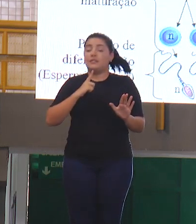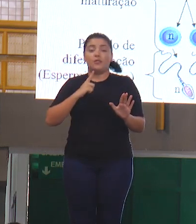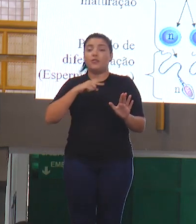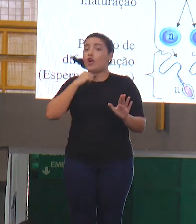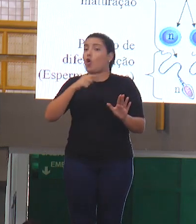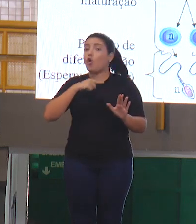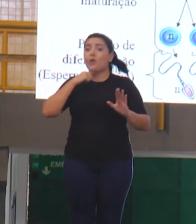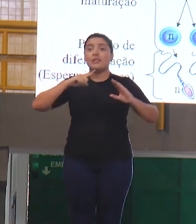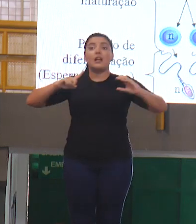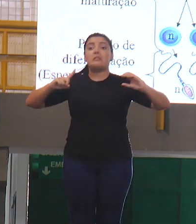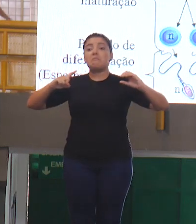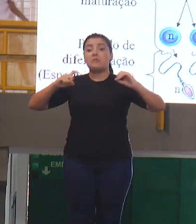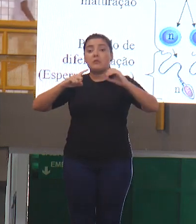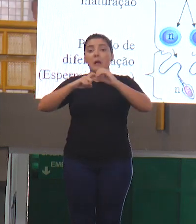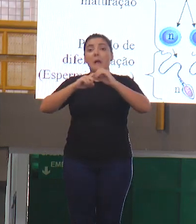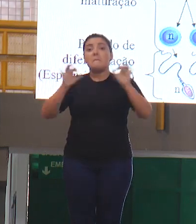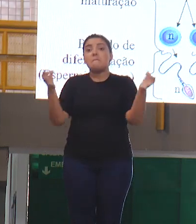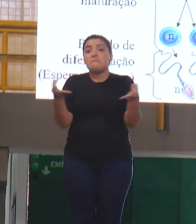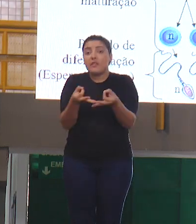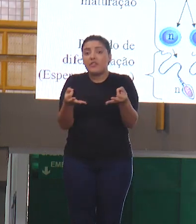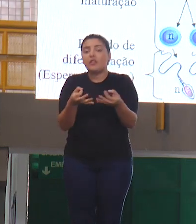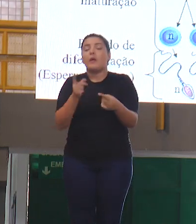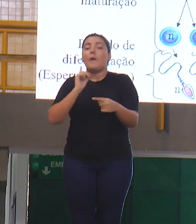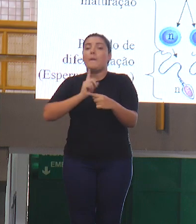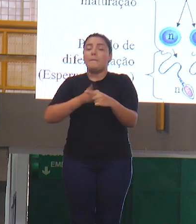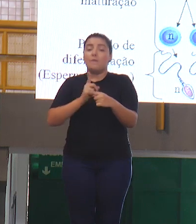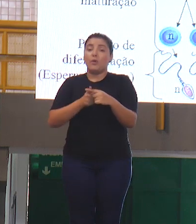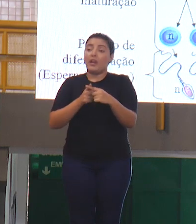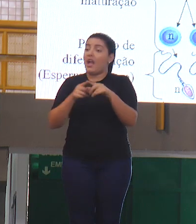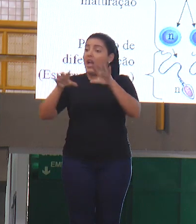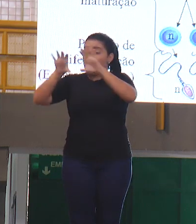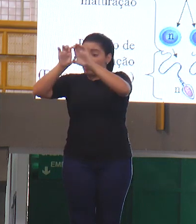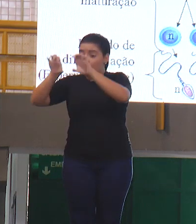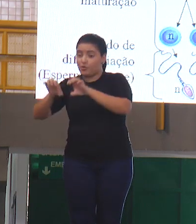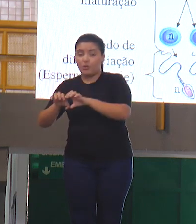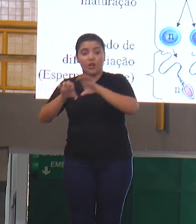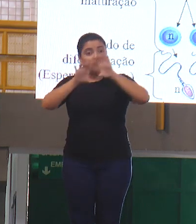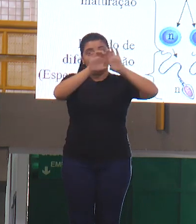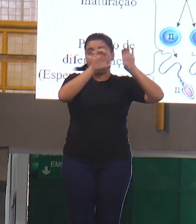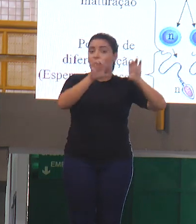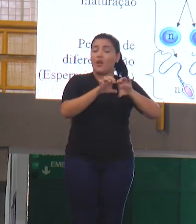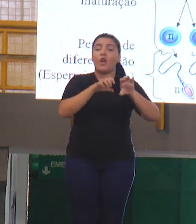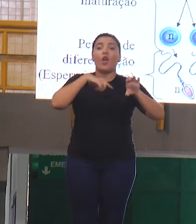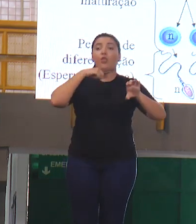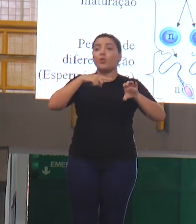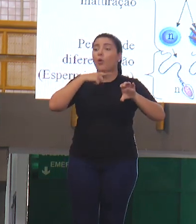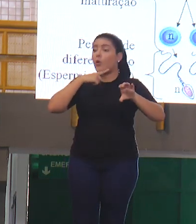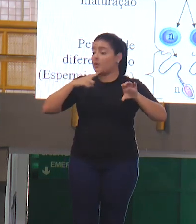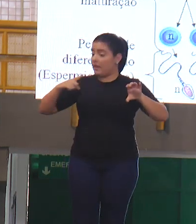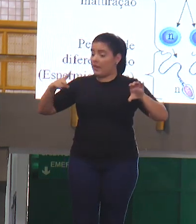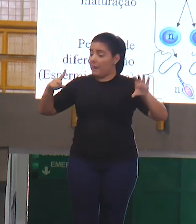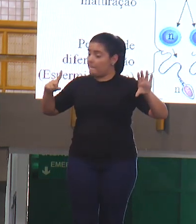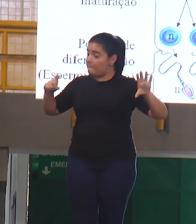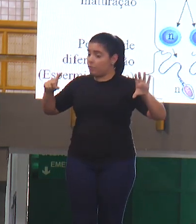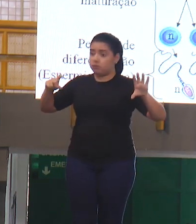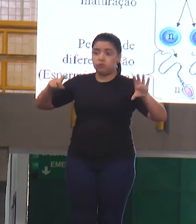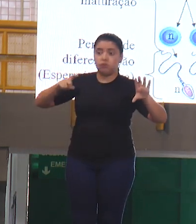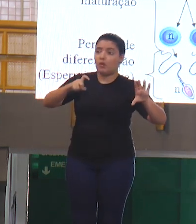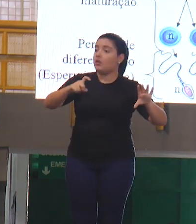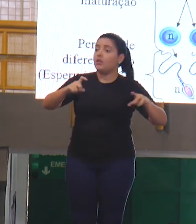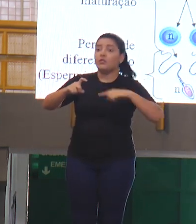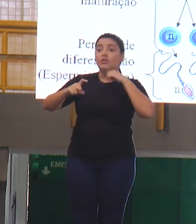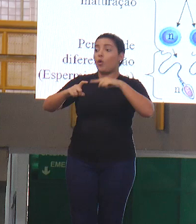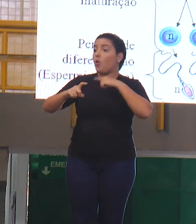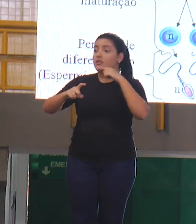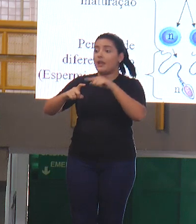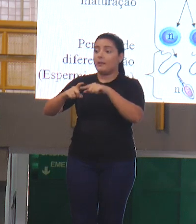fecundam, por quê? Porque essas estruturas não conseguem se deslocar em direção quem? Ao local